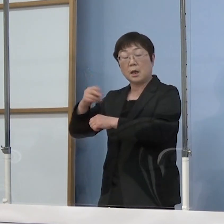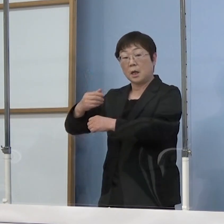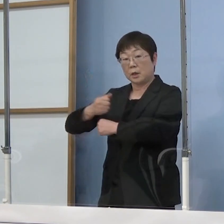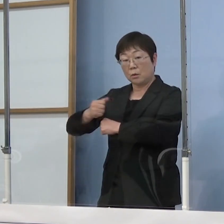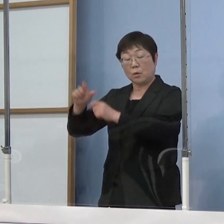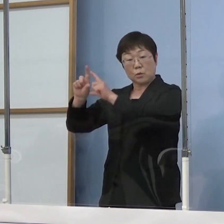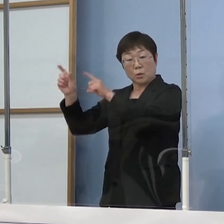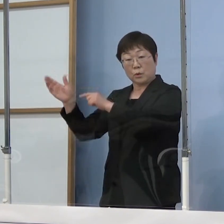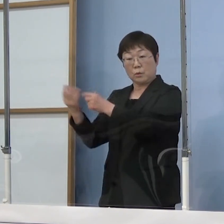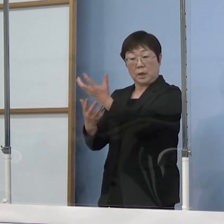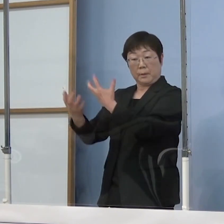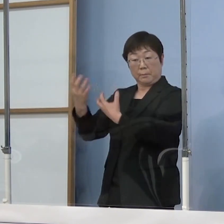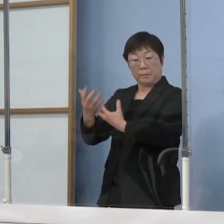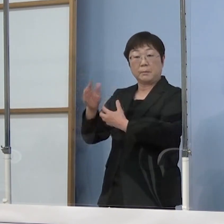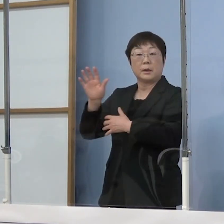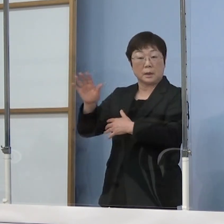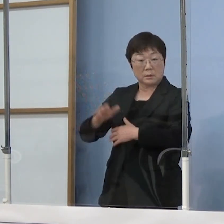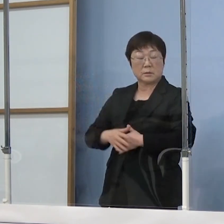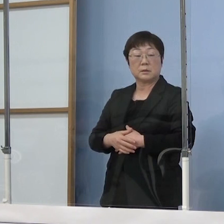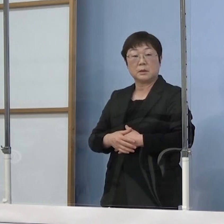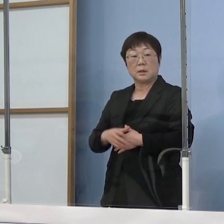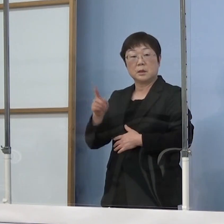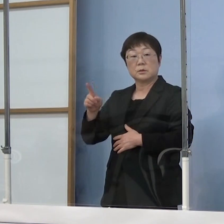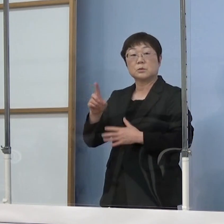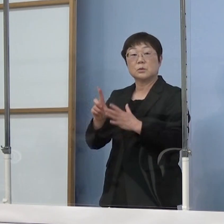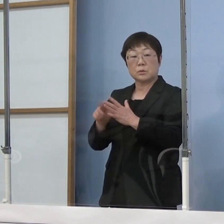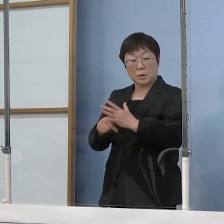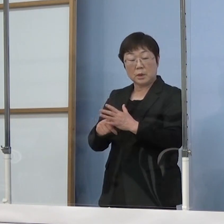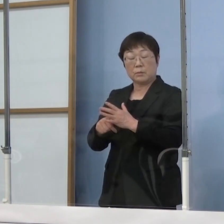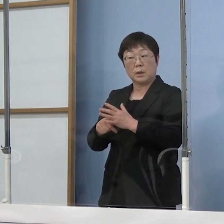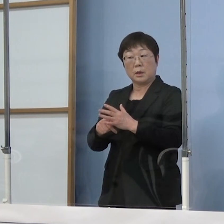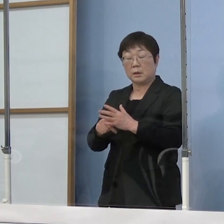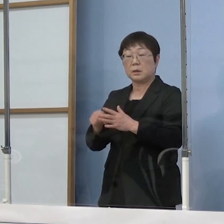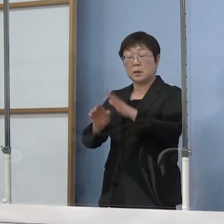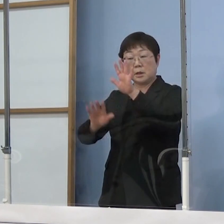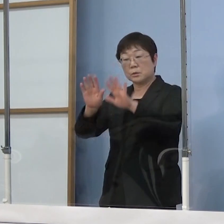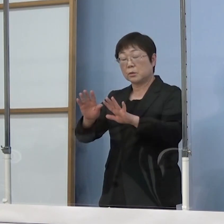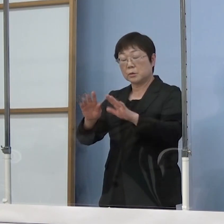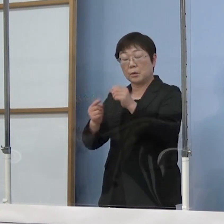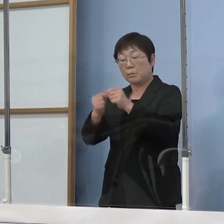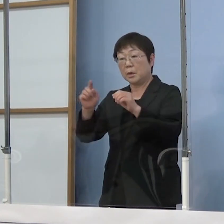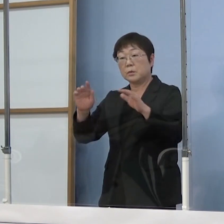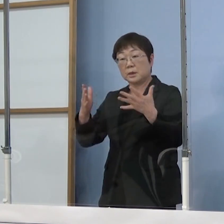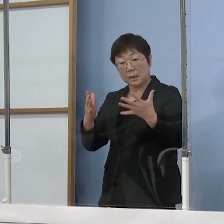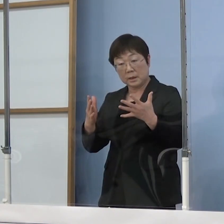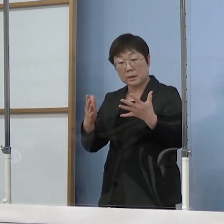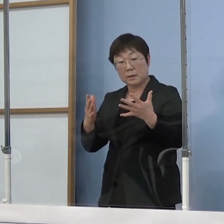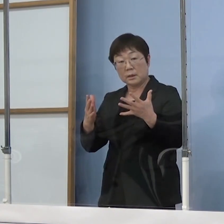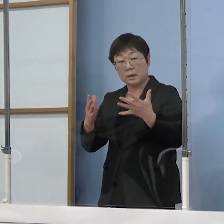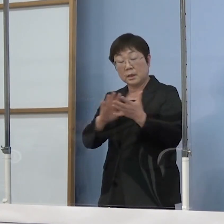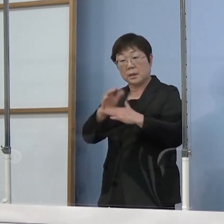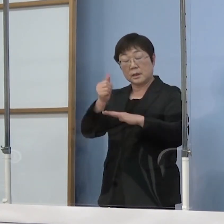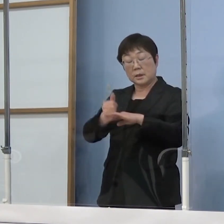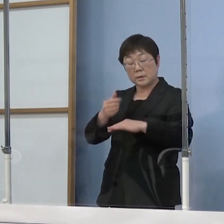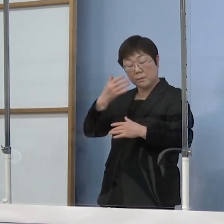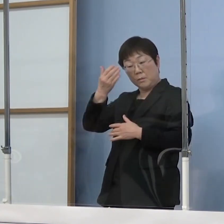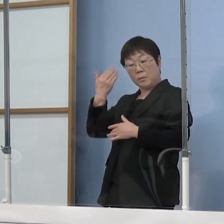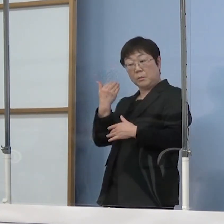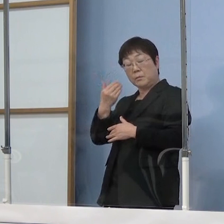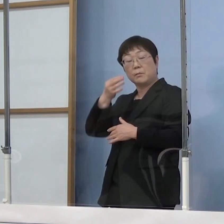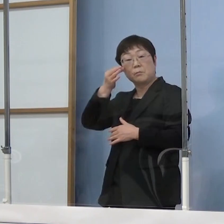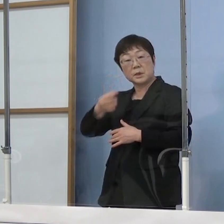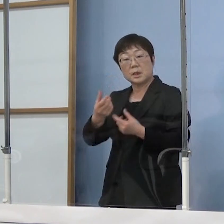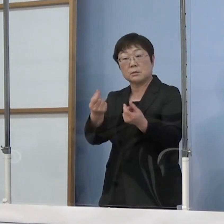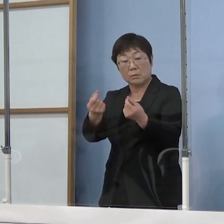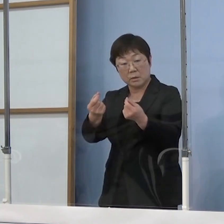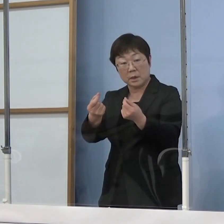から人がいらっしゃっていた。で、当時何の傾向も兆しもなかったかといえば、知事を振り返られました